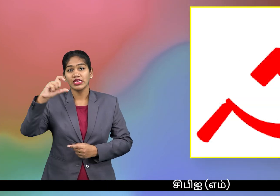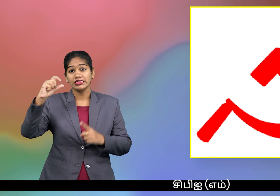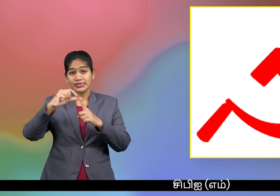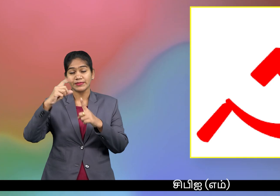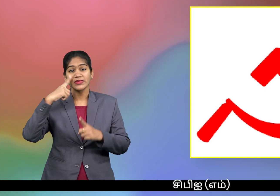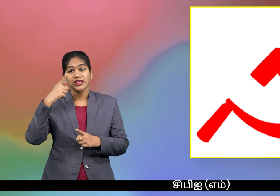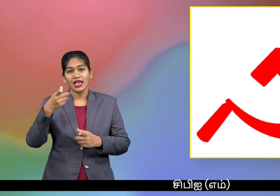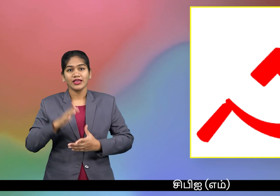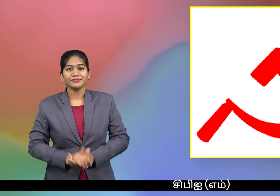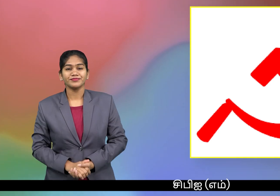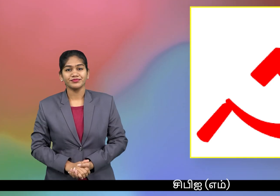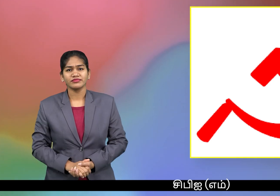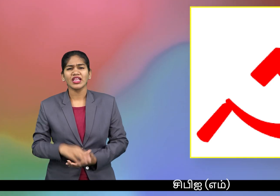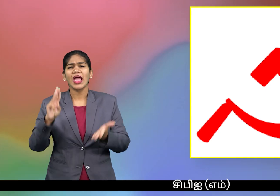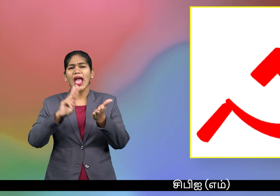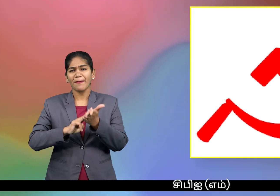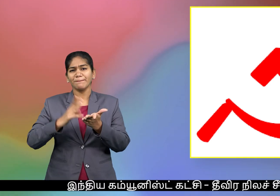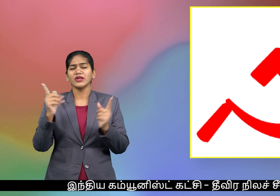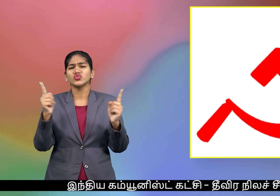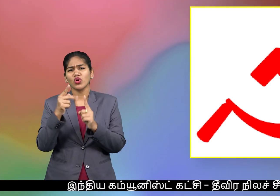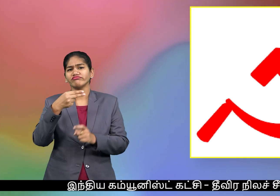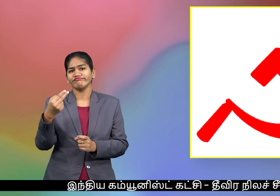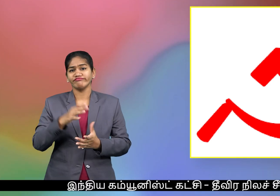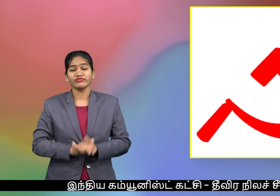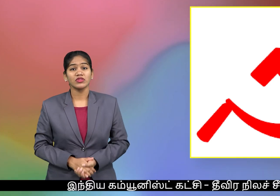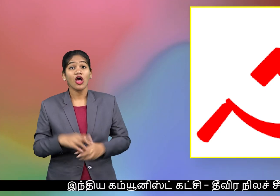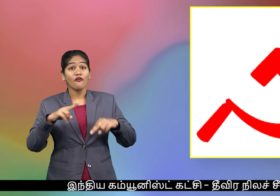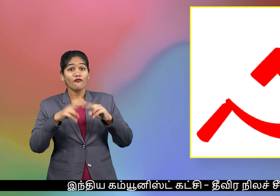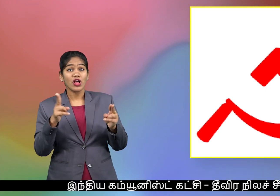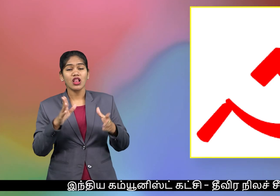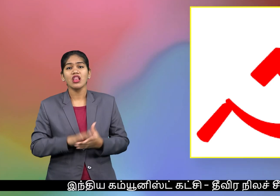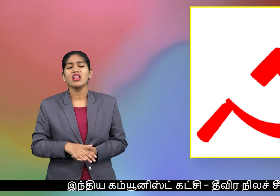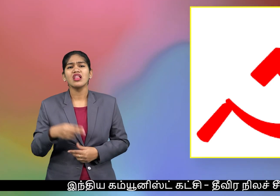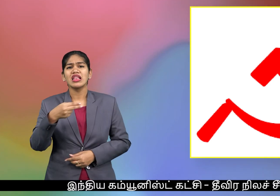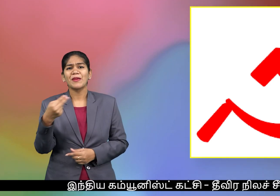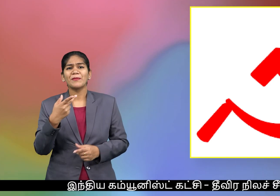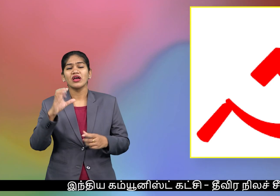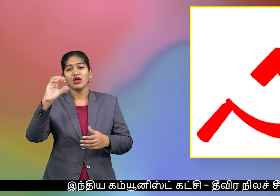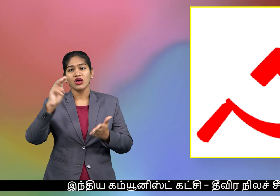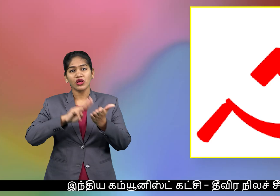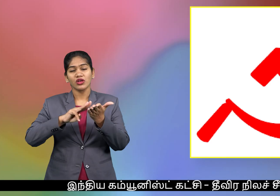சிபிஐ எம். இந்திய கம்யூனிஸ்ட் கட்சி தீவிர நில